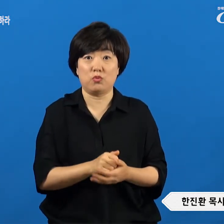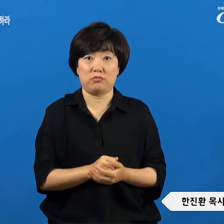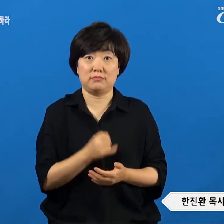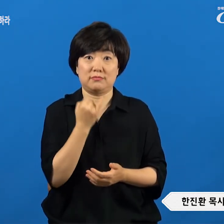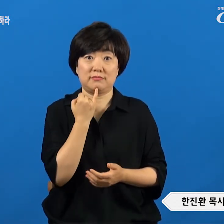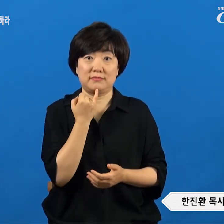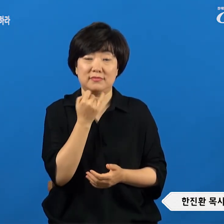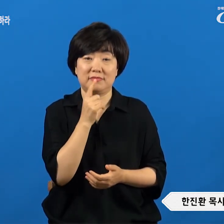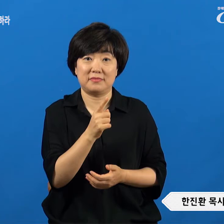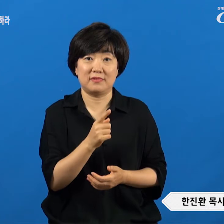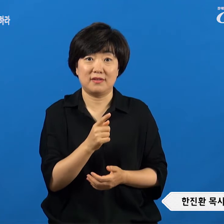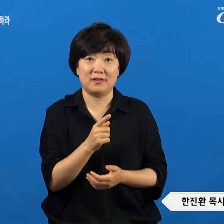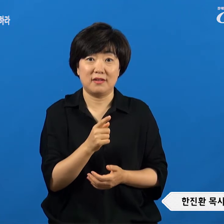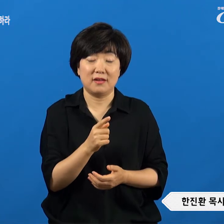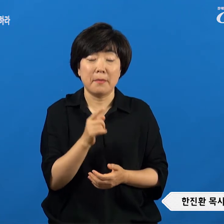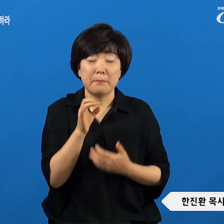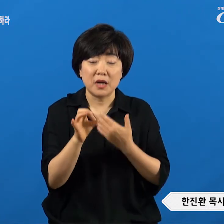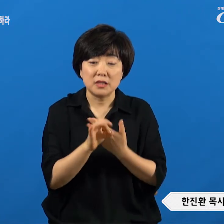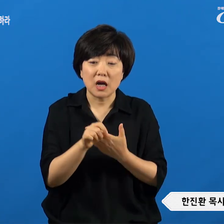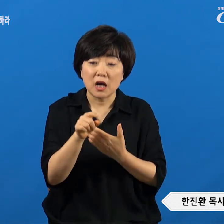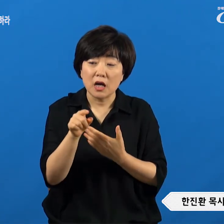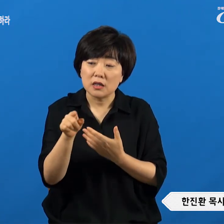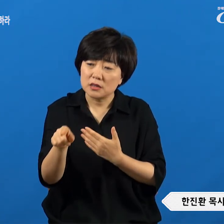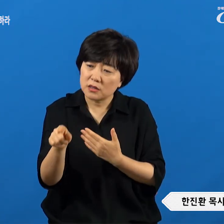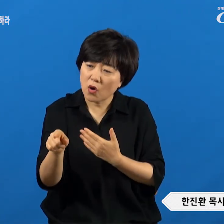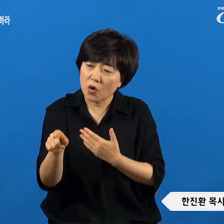없다면 어떻게 됩니까?